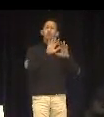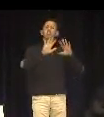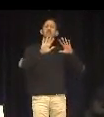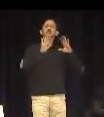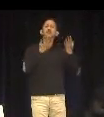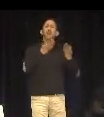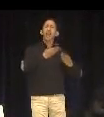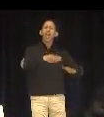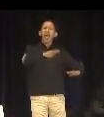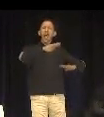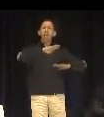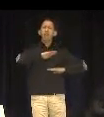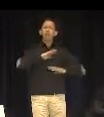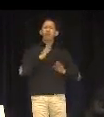لن أفاجئكم أبدا،